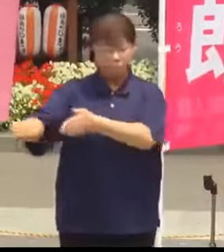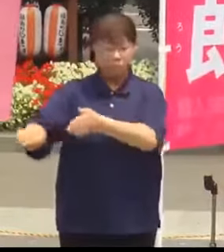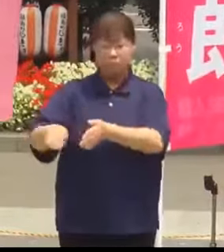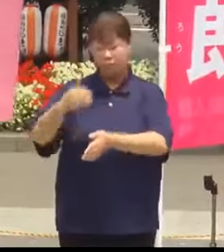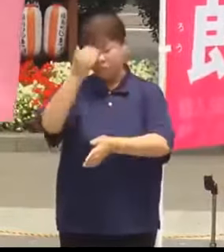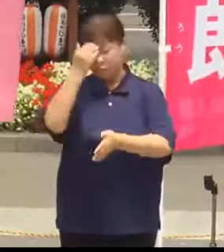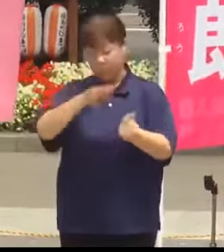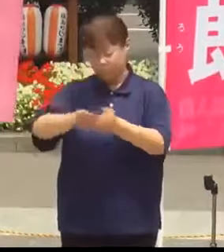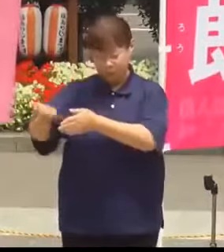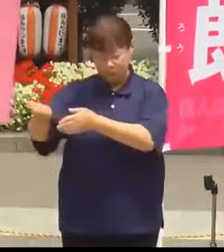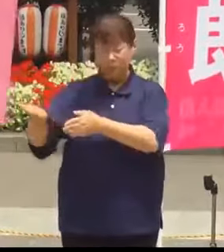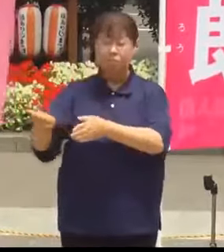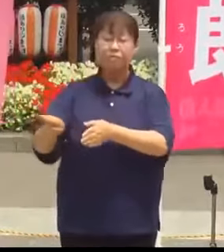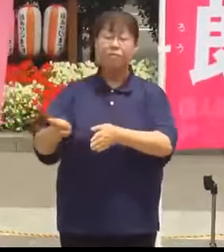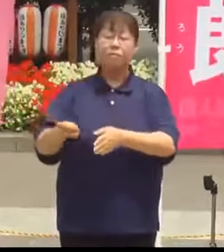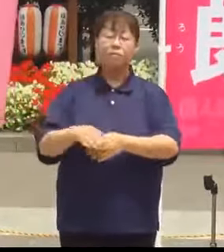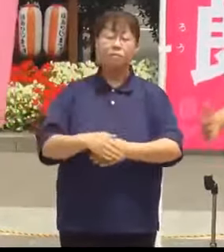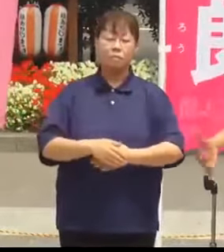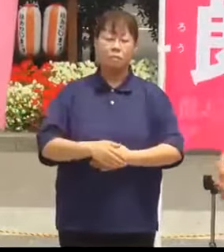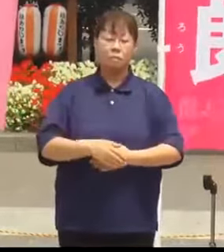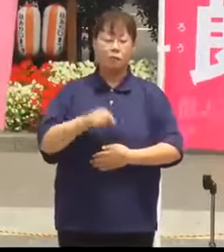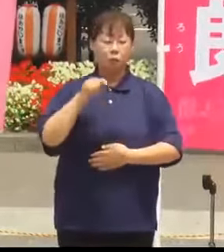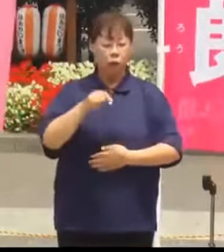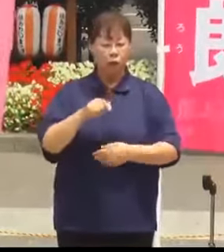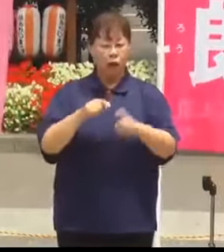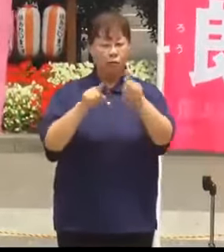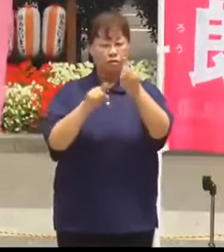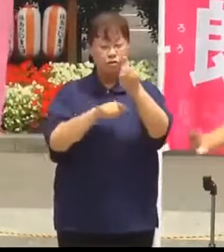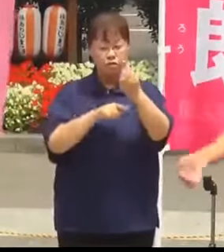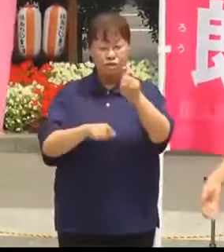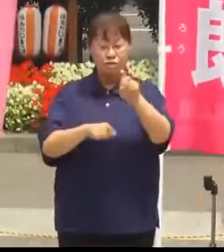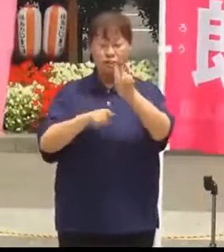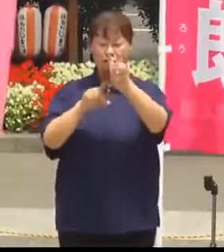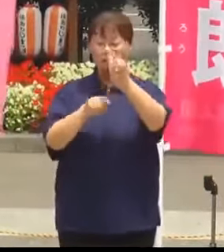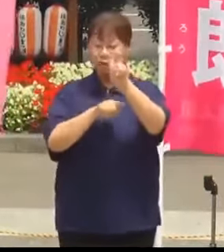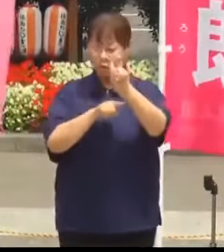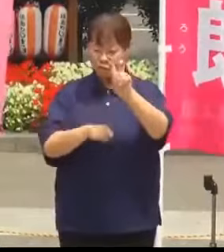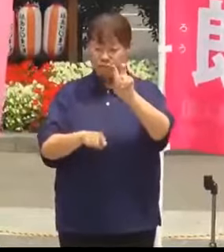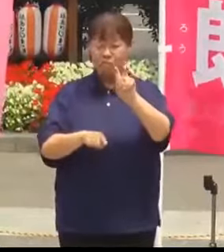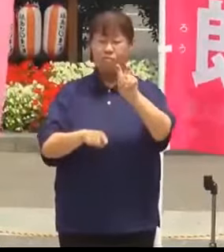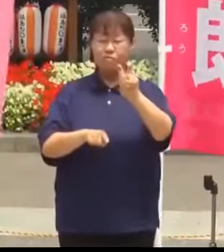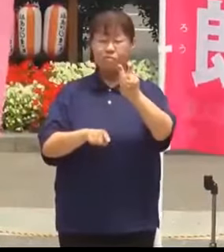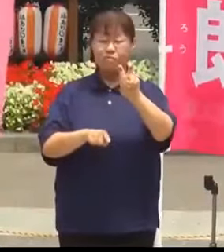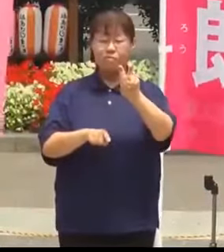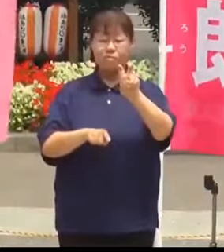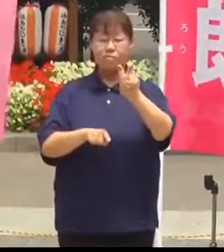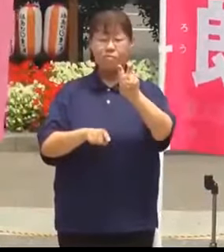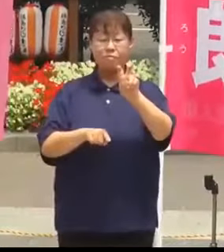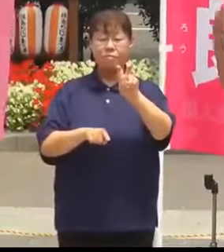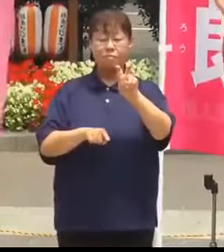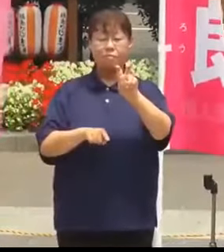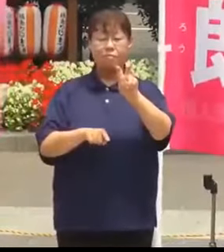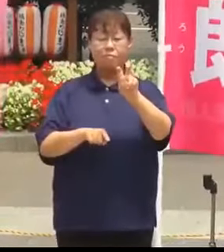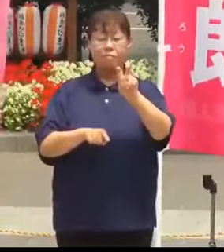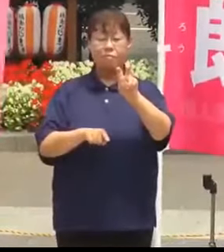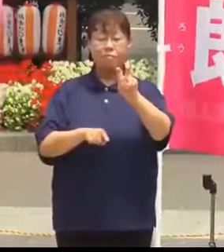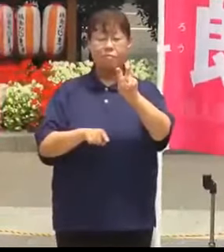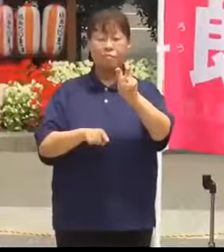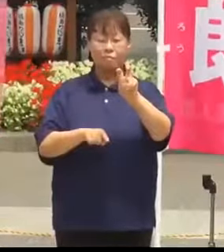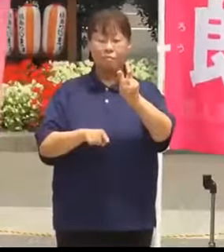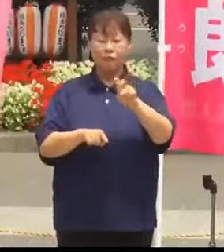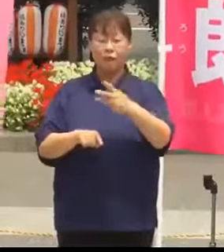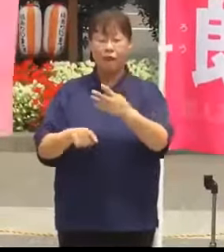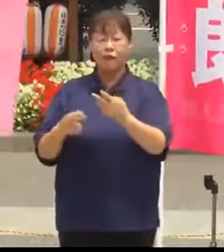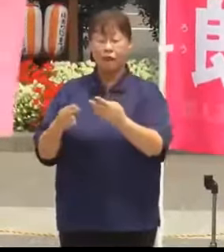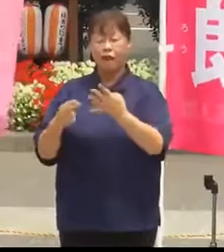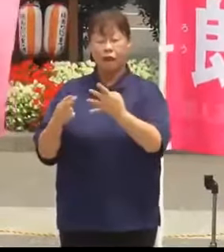よ一人だったらでもこれが10人だったら20人だったな圧倒的多数派に